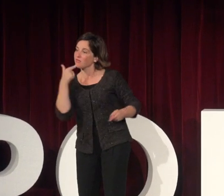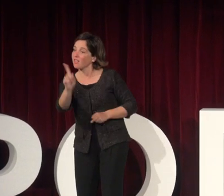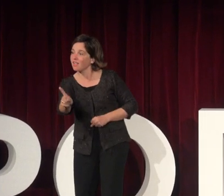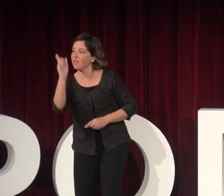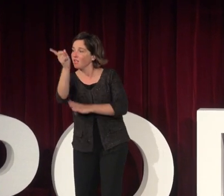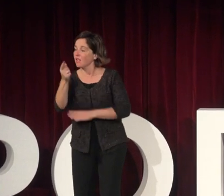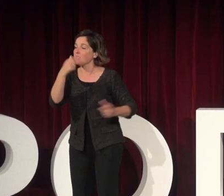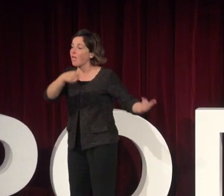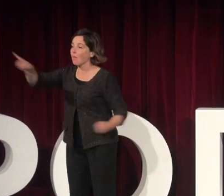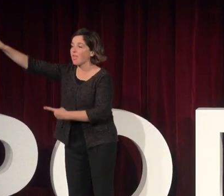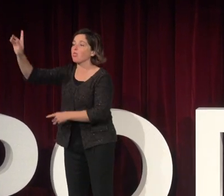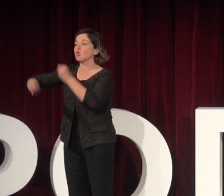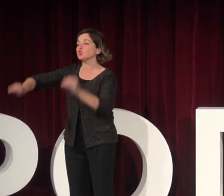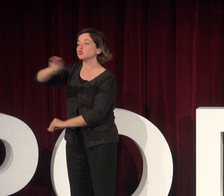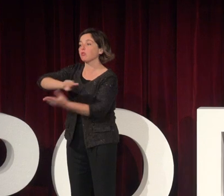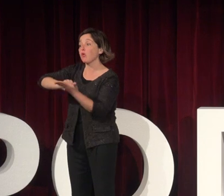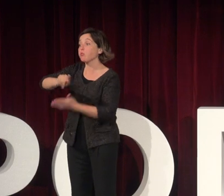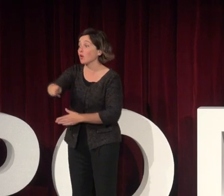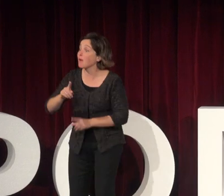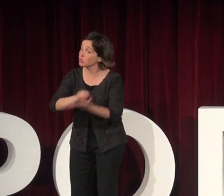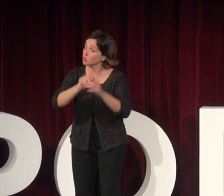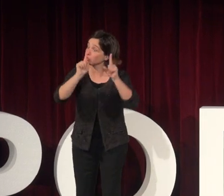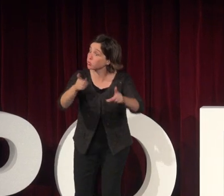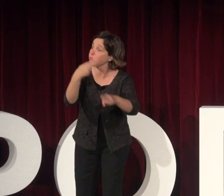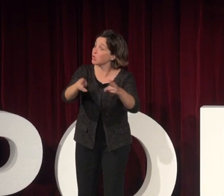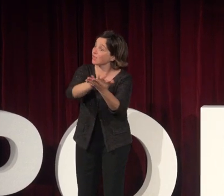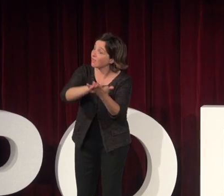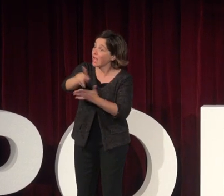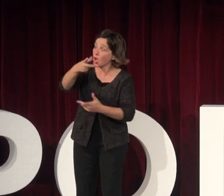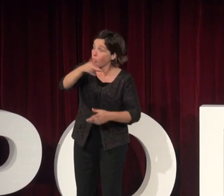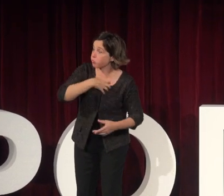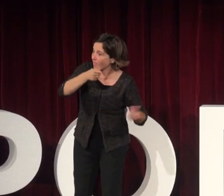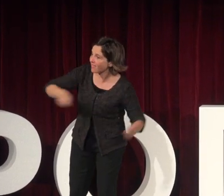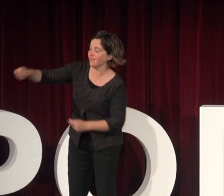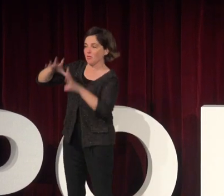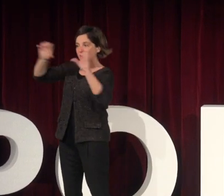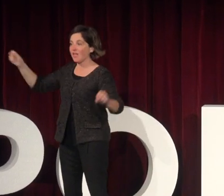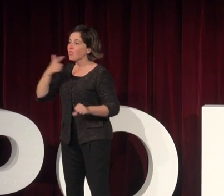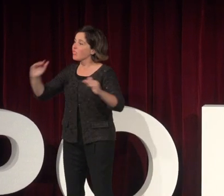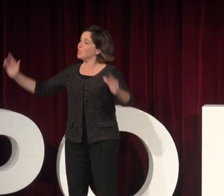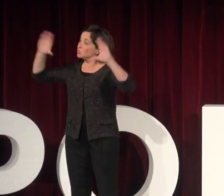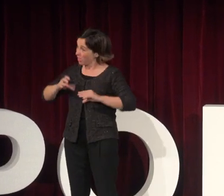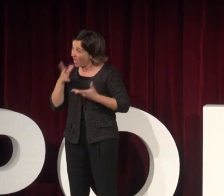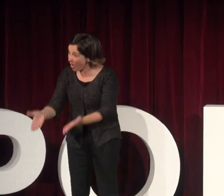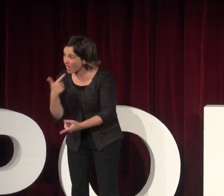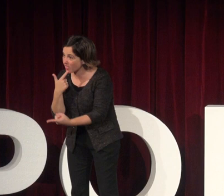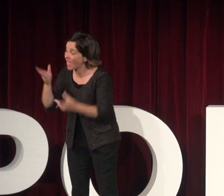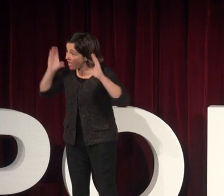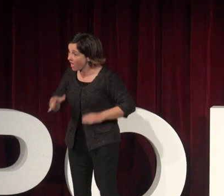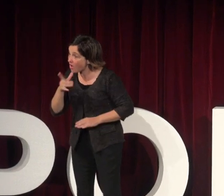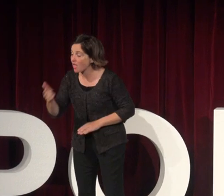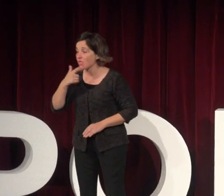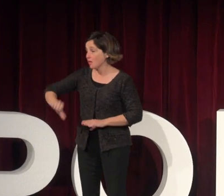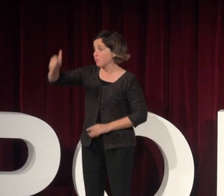les ha confiado a resolver un problema que tenían que resolver los políticos. Ahora dicen que hay que equiparar los sueldos cuando saben que no